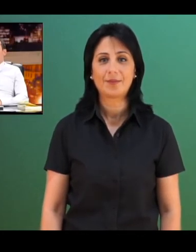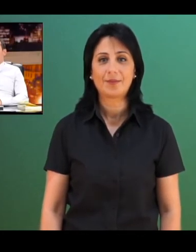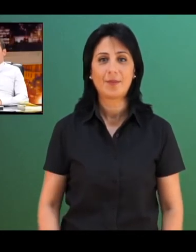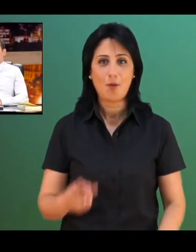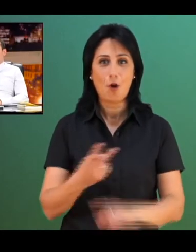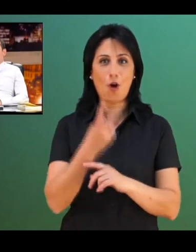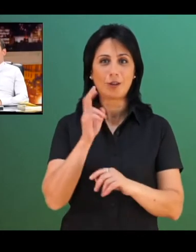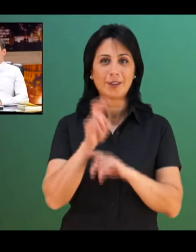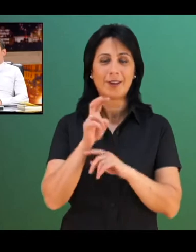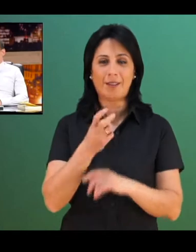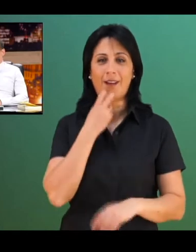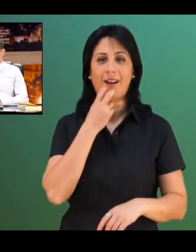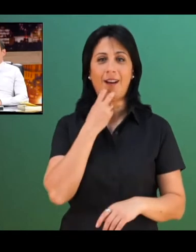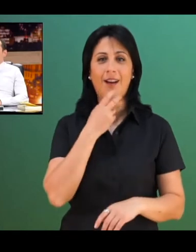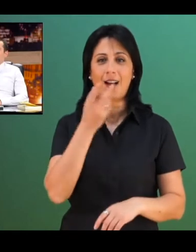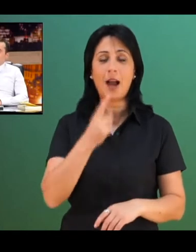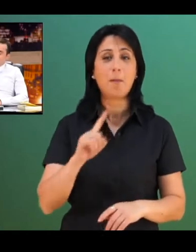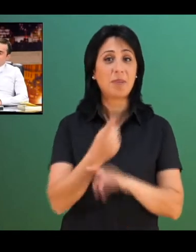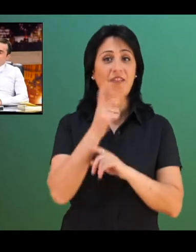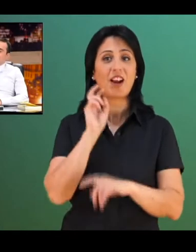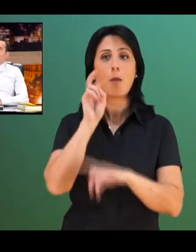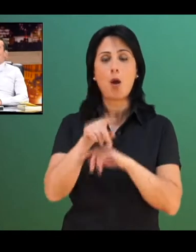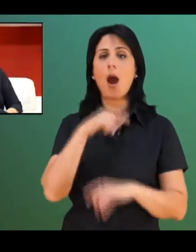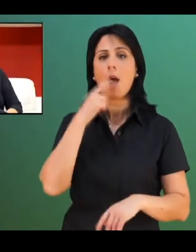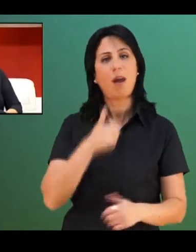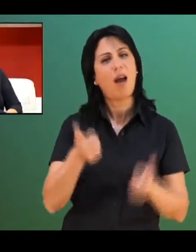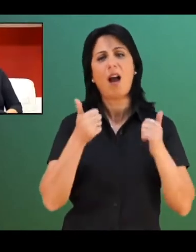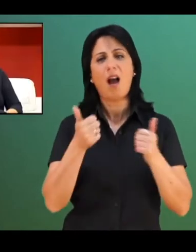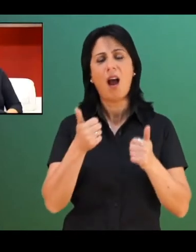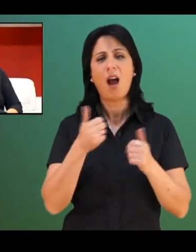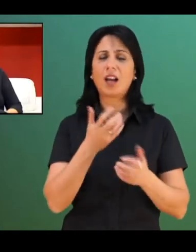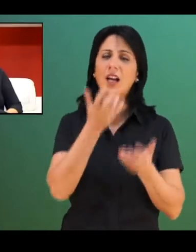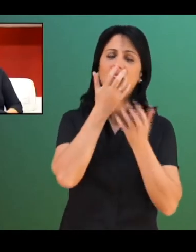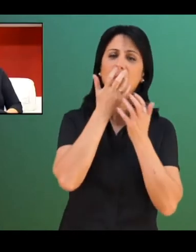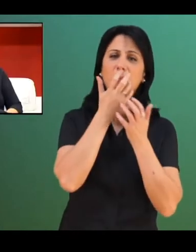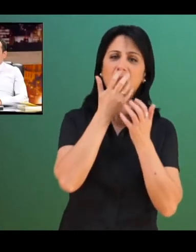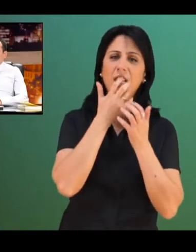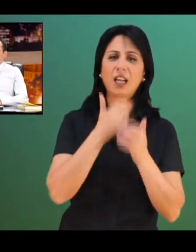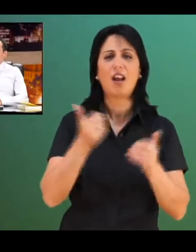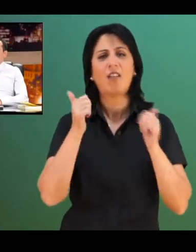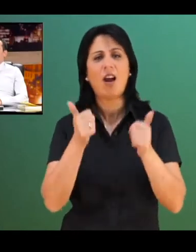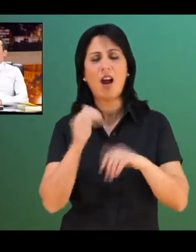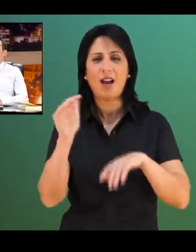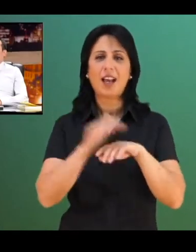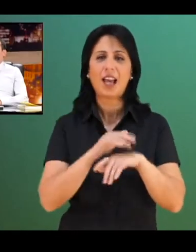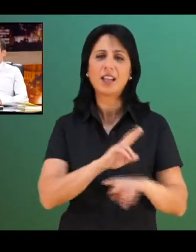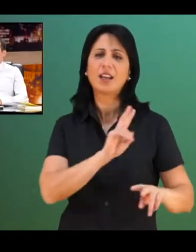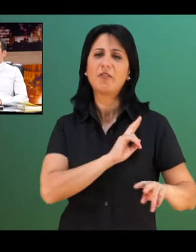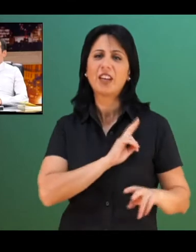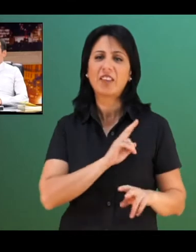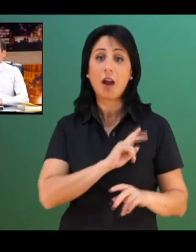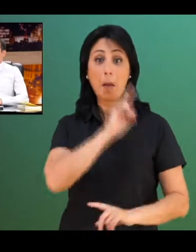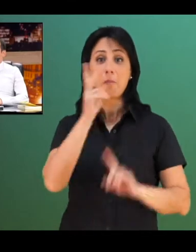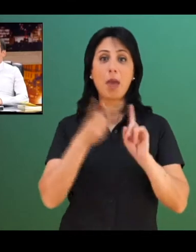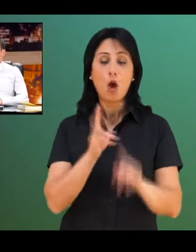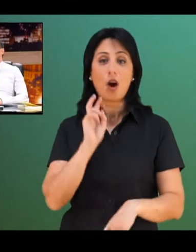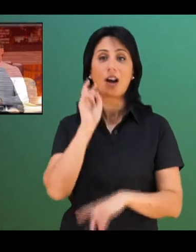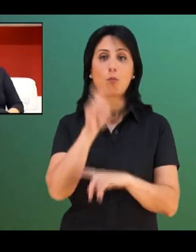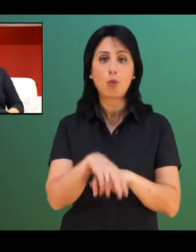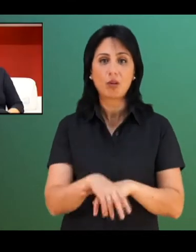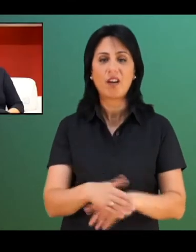და როგორი თბილად თვარ და რა კეთილები ვარ და როგორ გიყვარს ერთმანეთს და მეორეც მიდის რომ აი ესე რა საშინელი იყო და აუტანელი ხასიათი